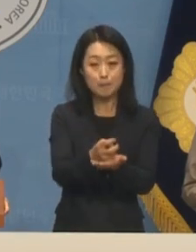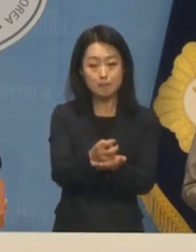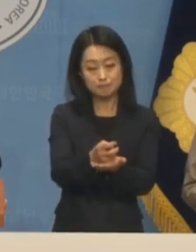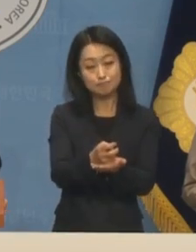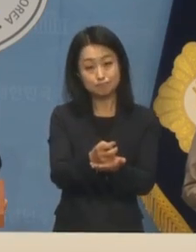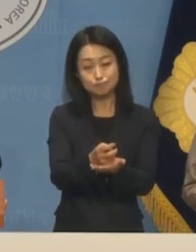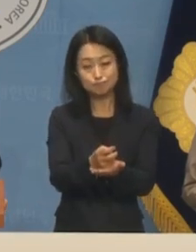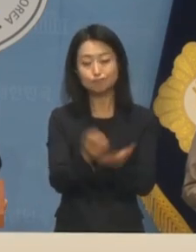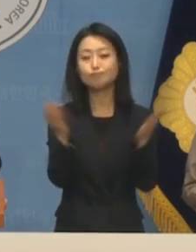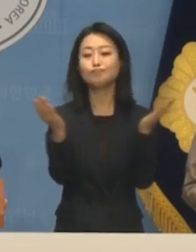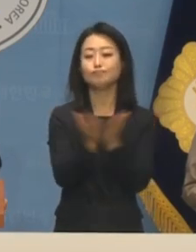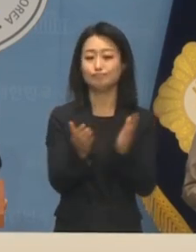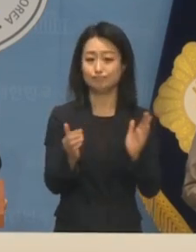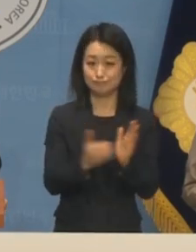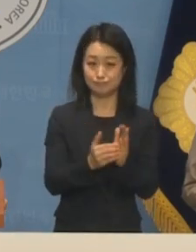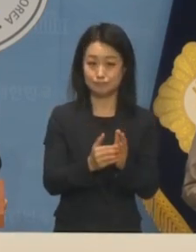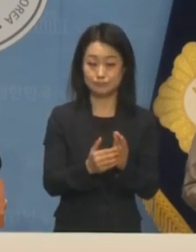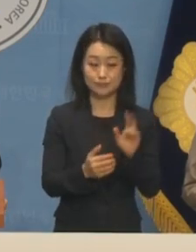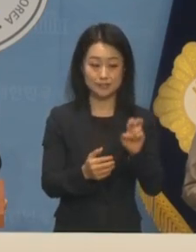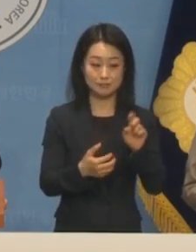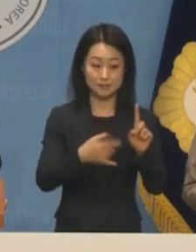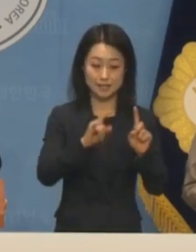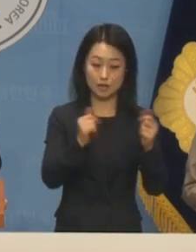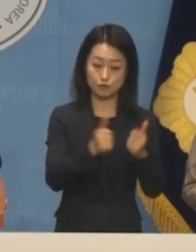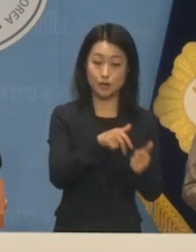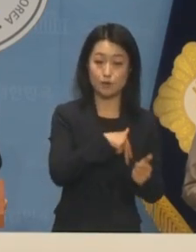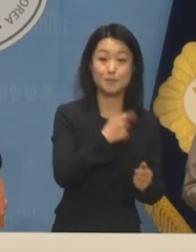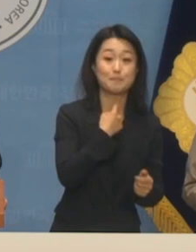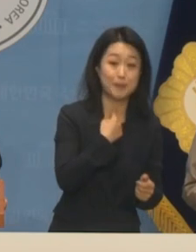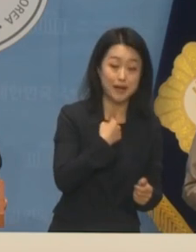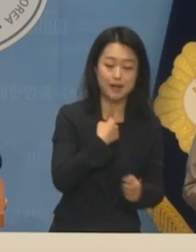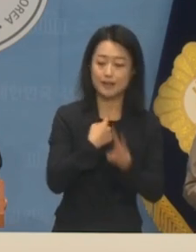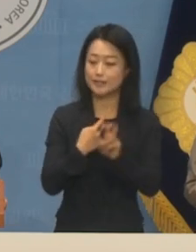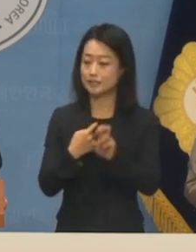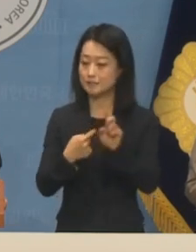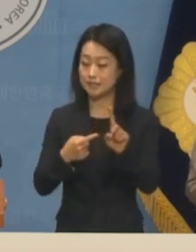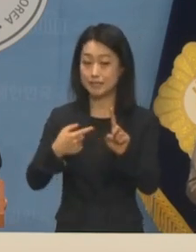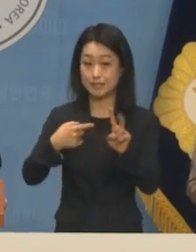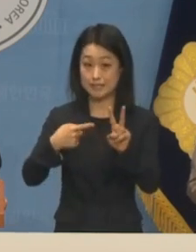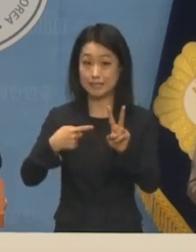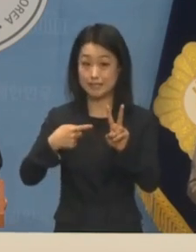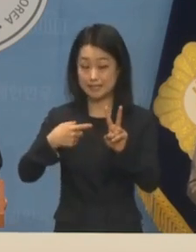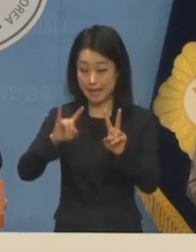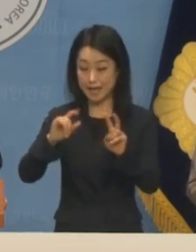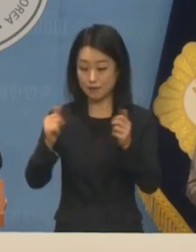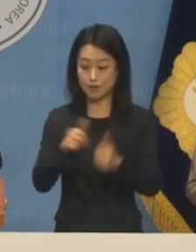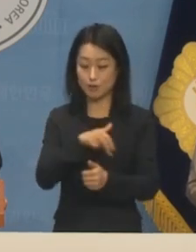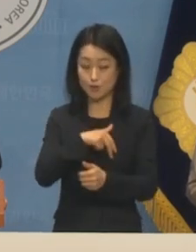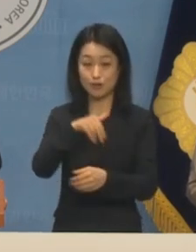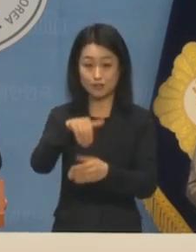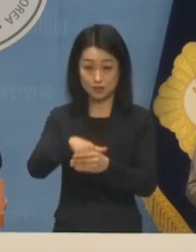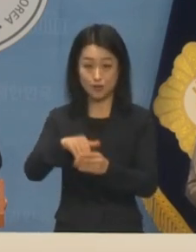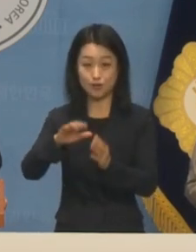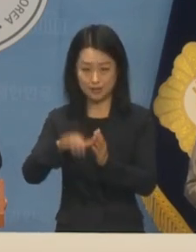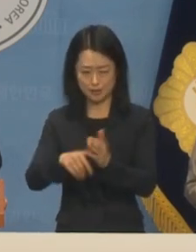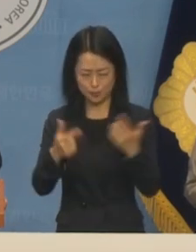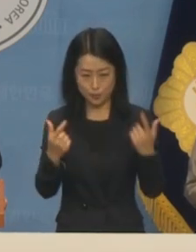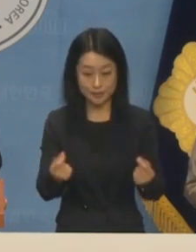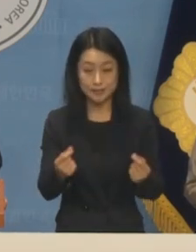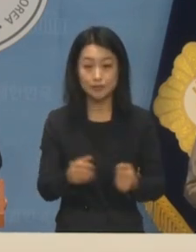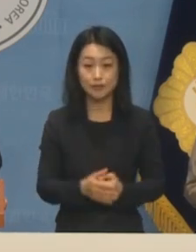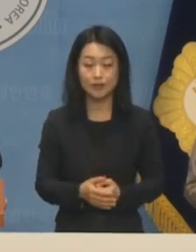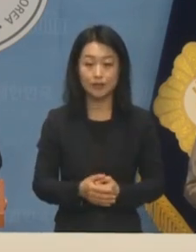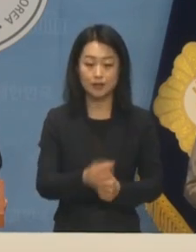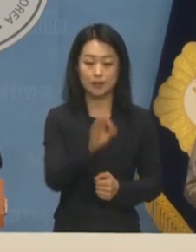없다. 그래서 21대 국회의원 선거에서도 있었고 22대 국회의원 선거에서도 있었는데 기본적으로